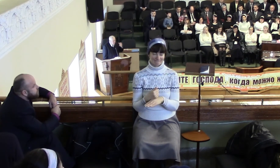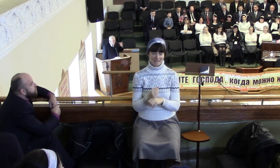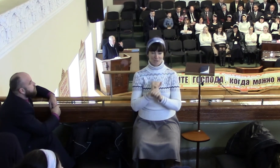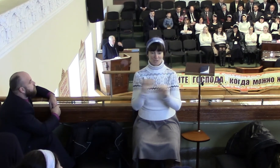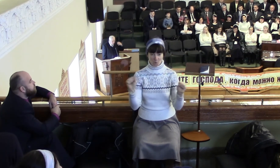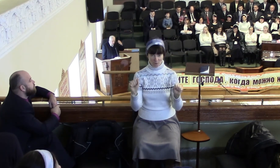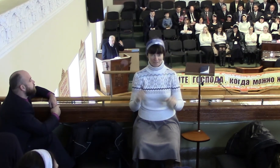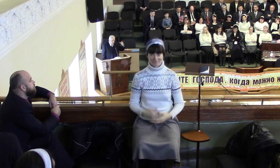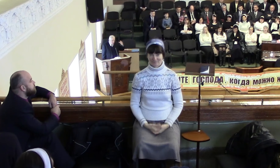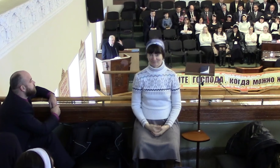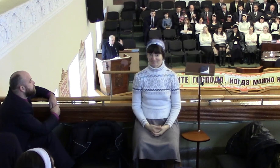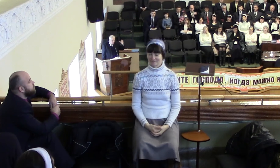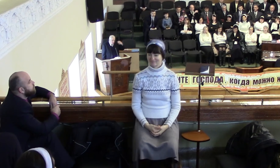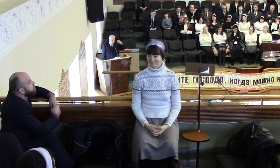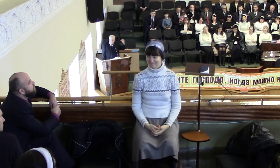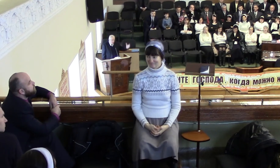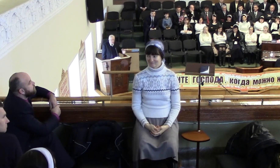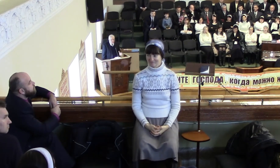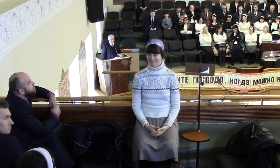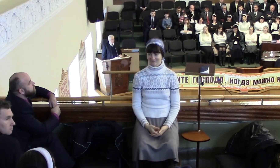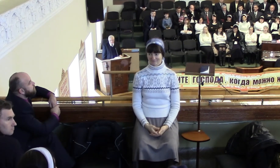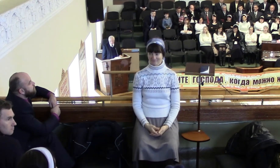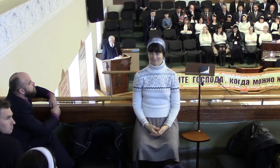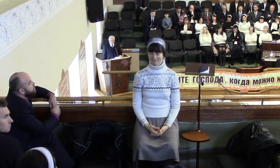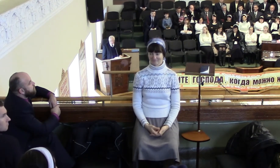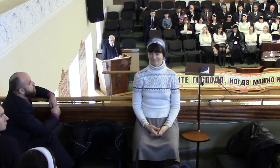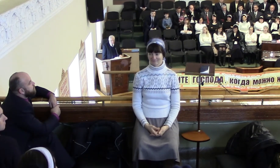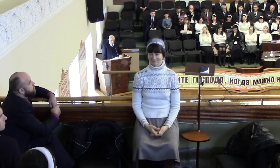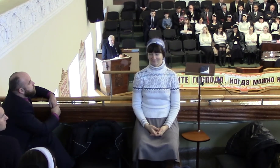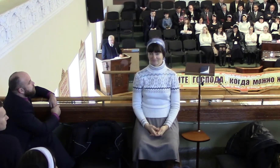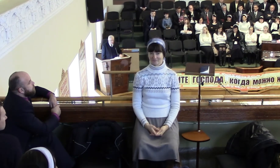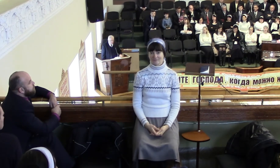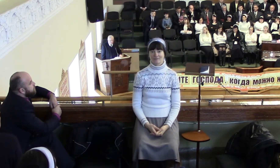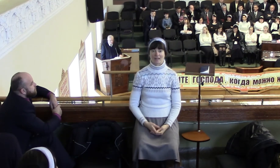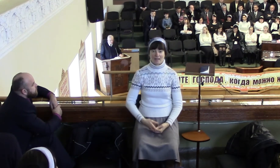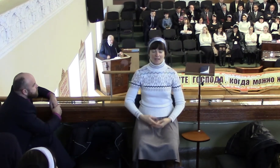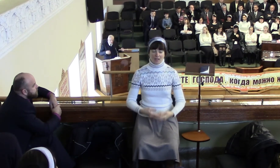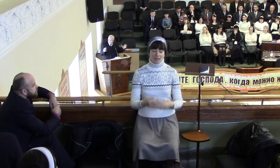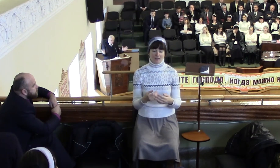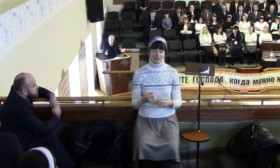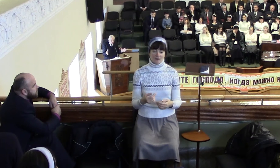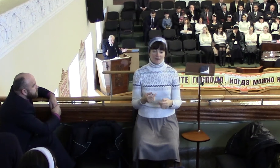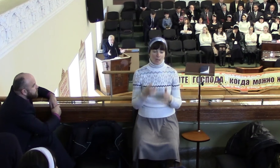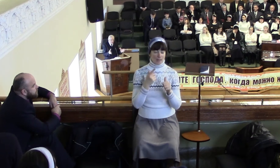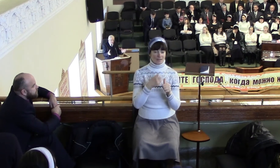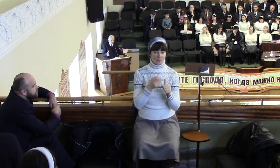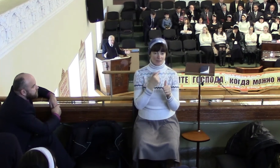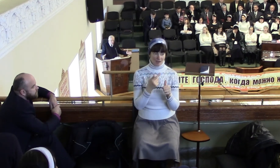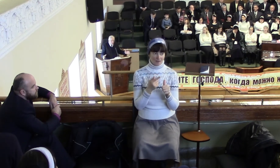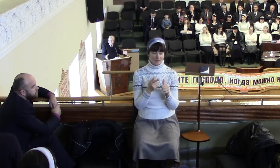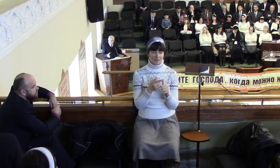всегда героям, знаете, какое-то воспоминание, имена их остаются в истории. Многие, многие